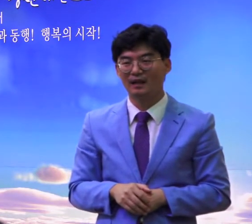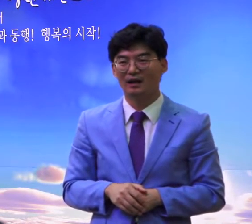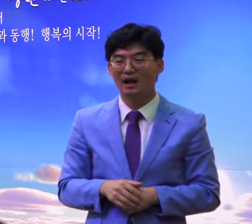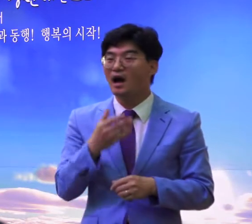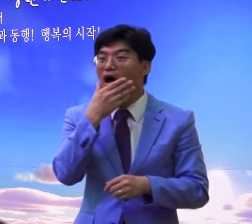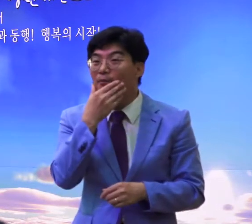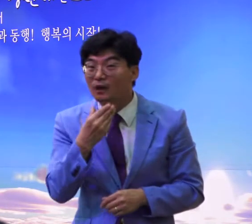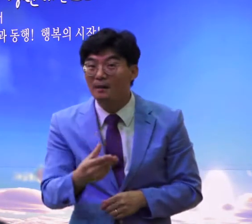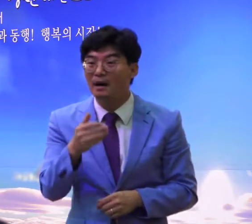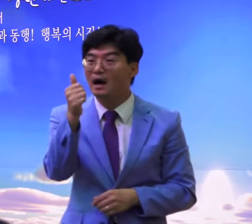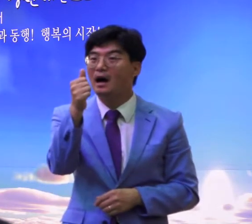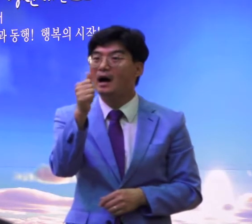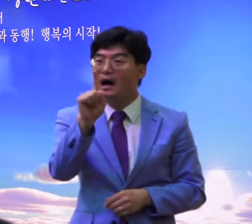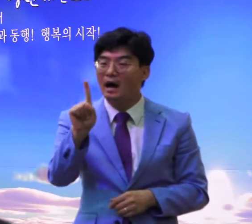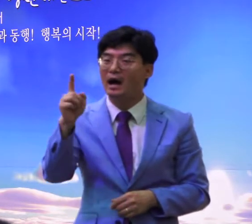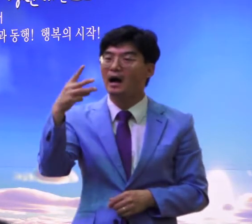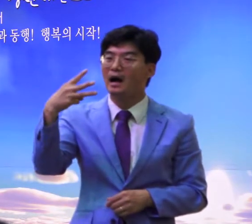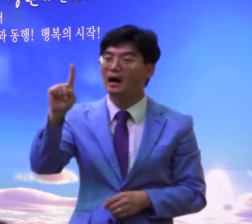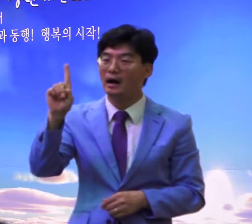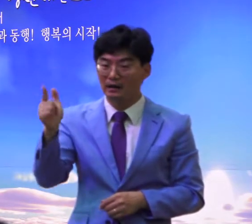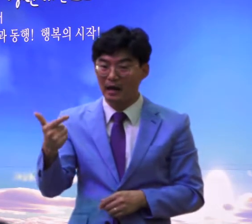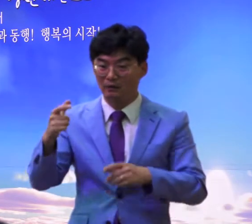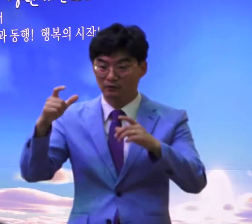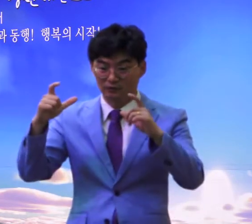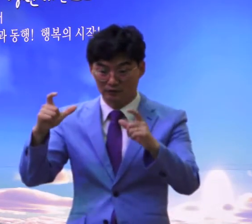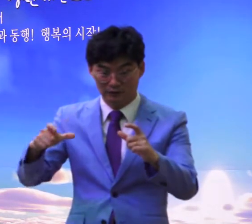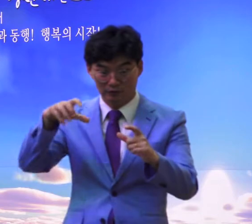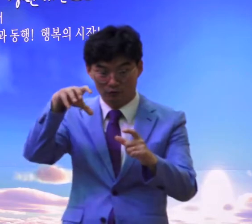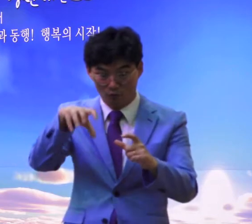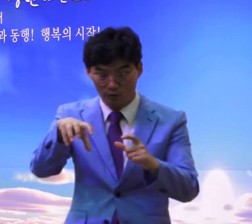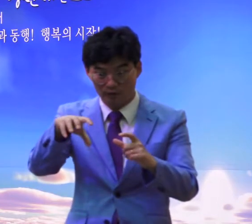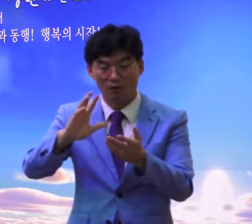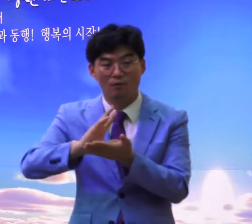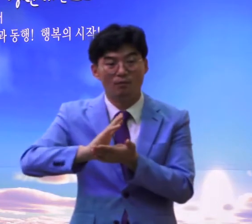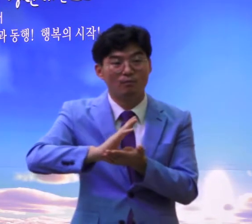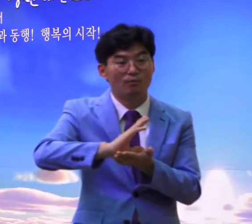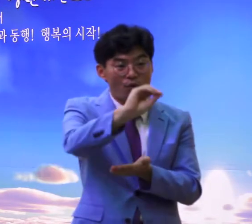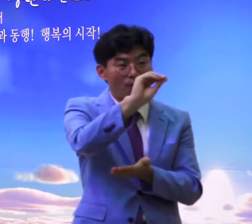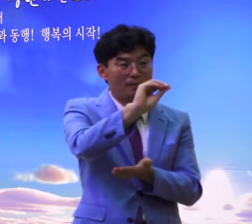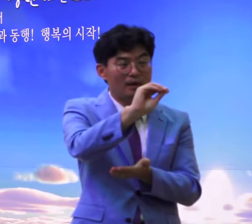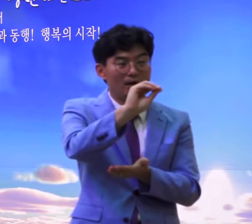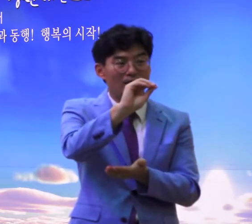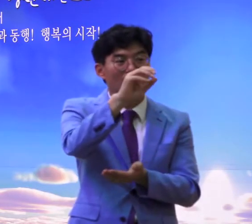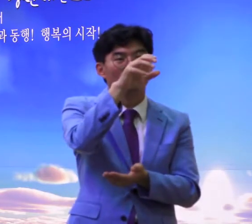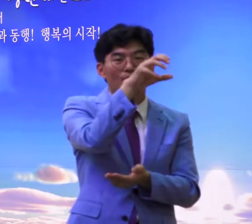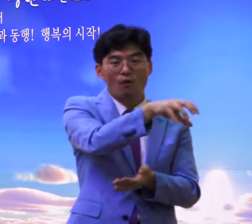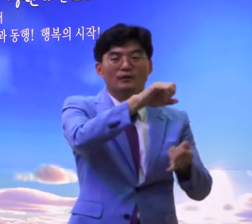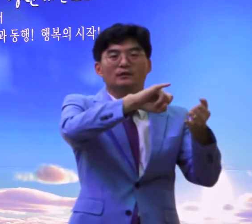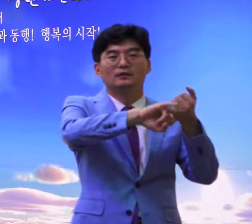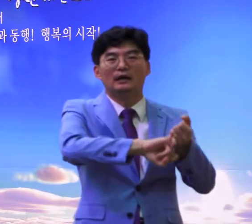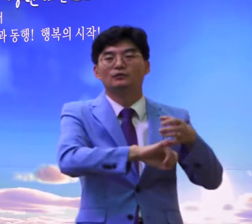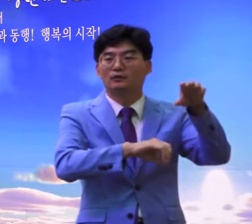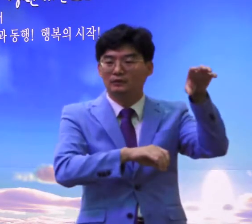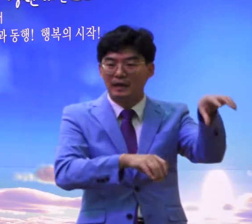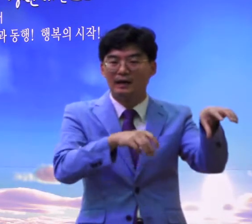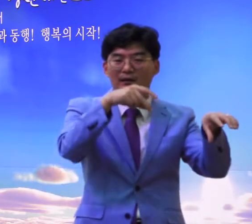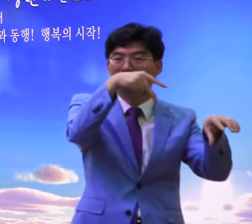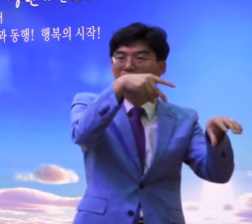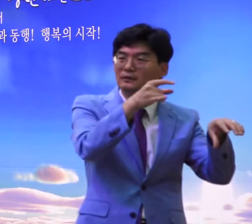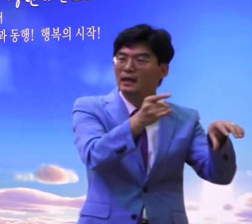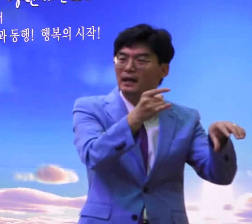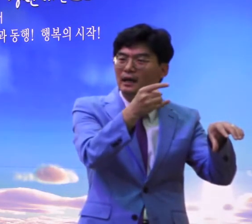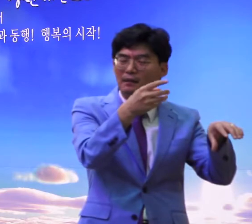하란에서 아브라함이 처음 약속의 땅에 가서 정착한 세겜까지의 거리는 학자들에 의하면 약 1000km나 되는